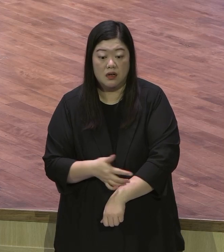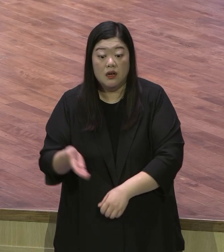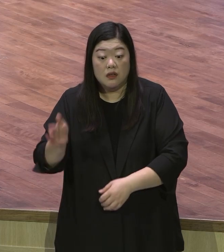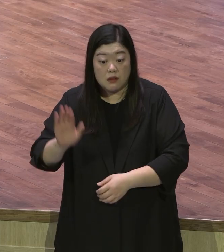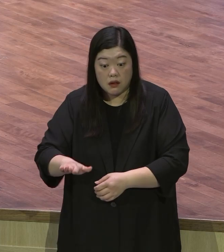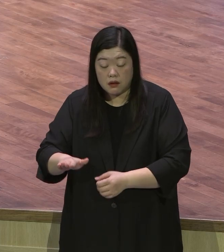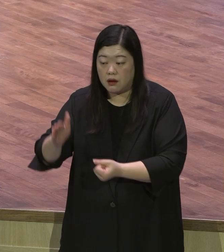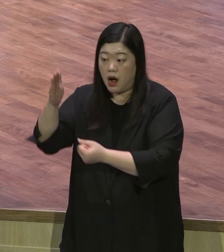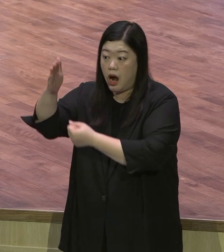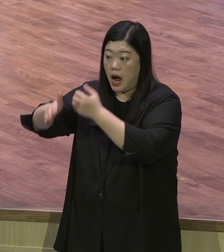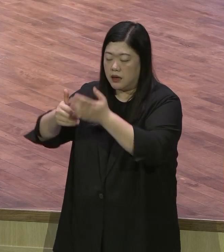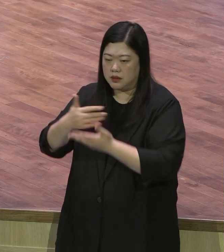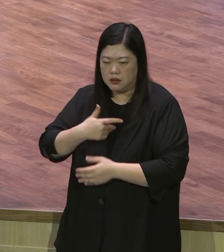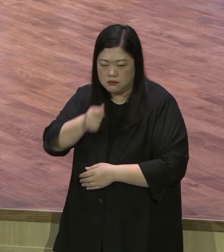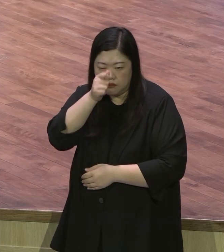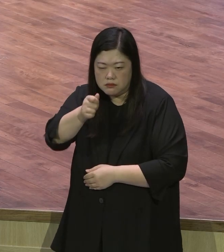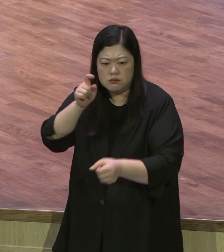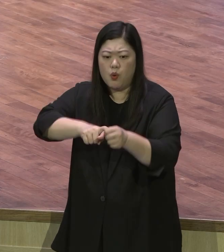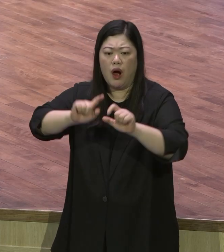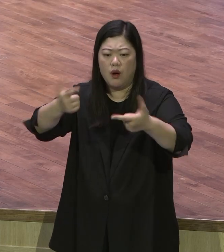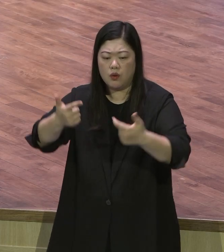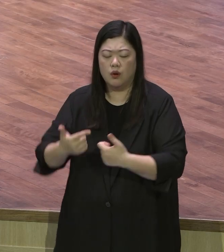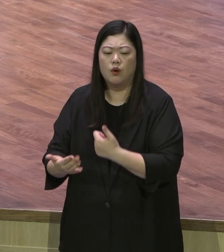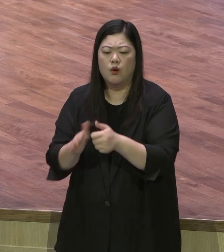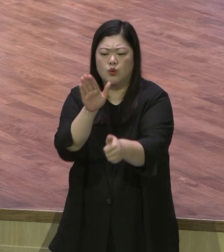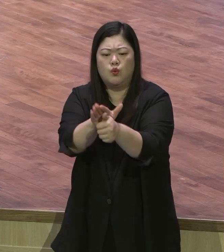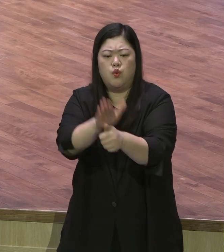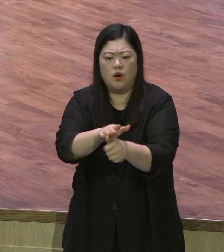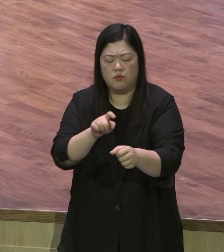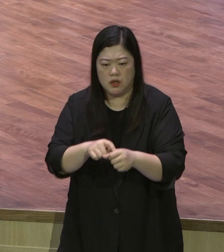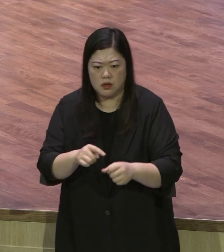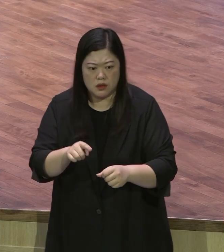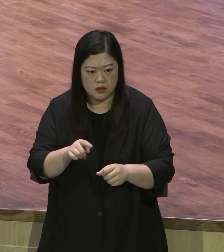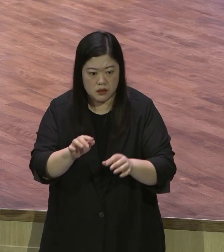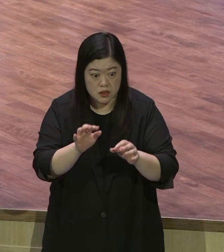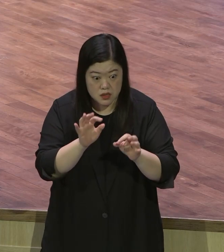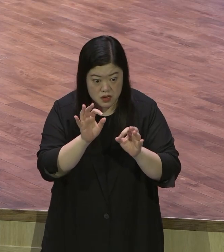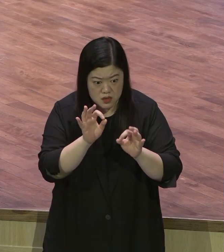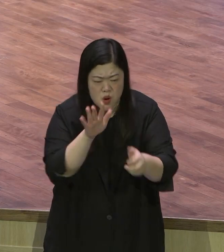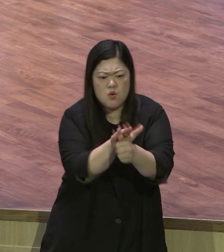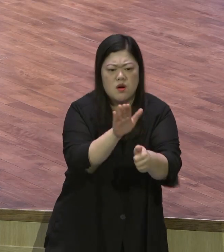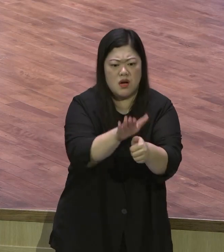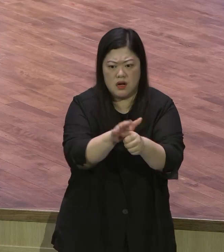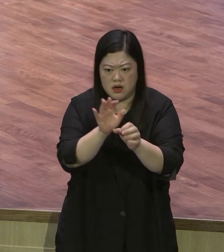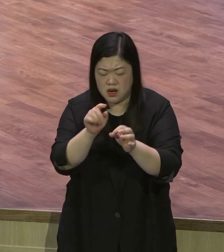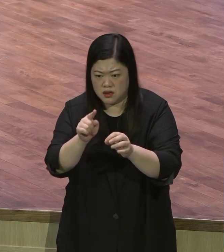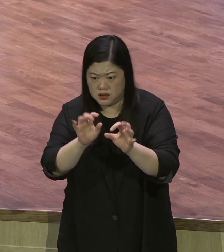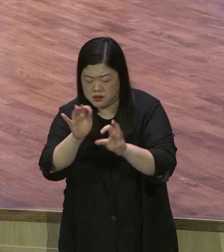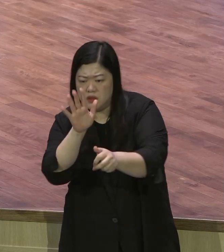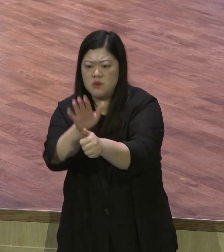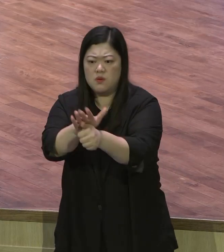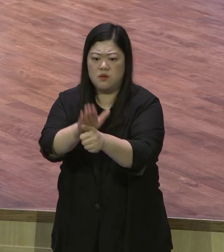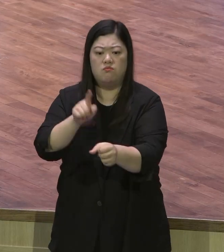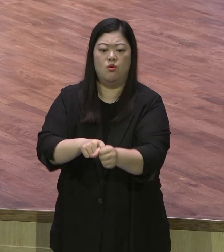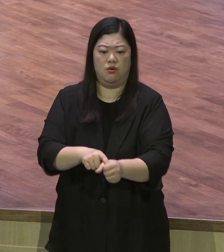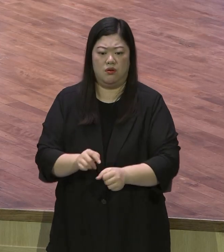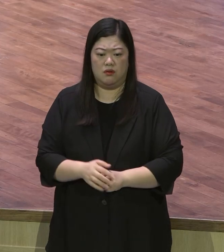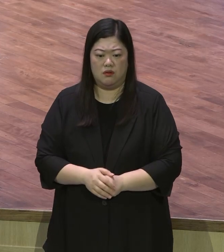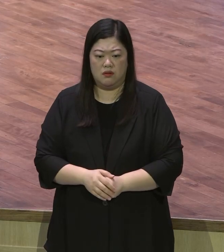언제나 우리를 도와주려고. 아멘. 뭐 다른 거는 잘못한 거는 다 덮어주시고 잘한